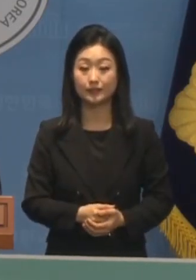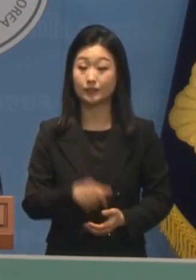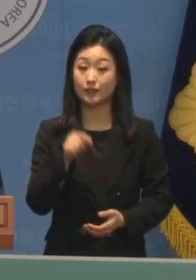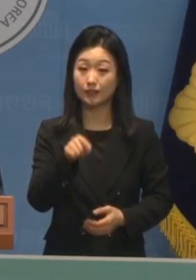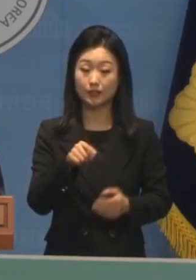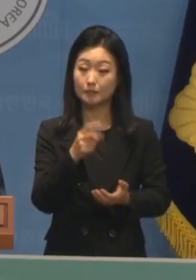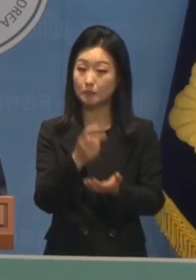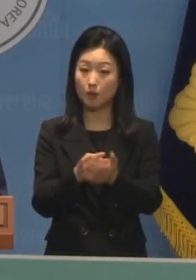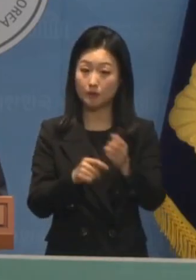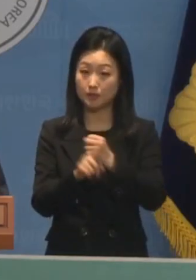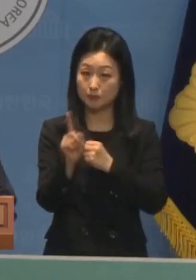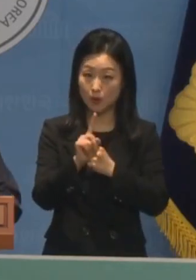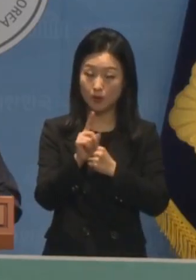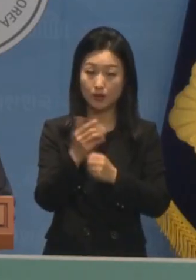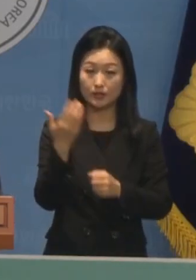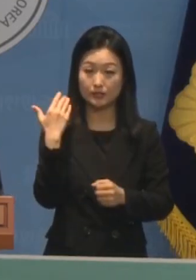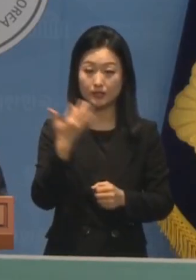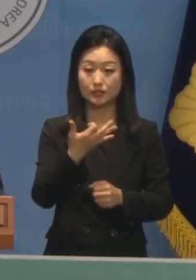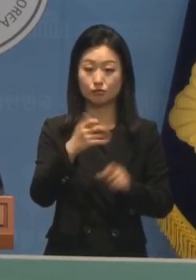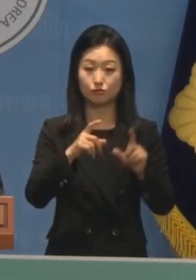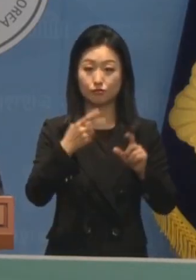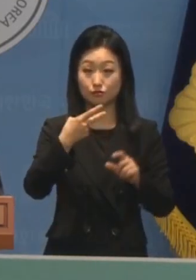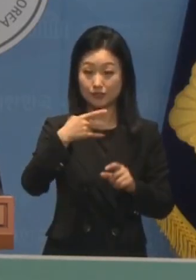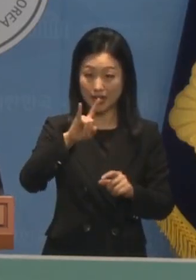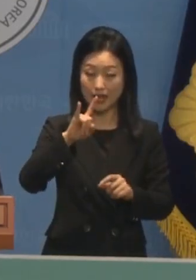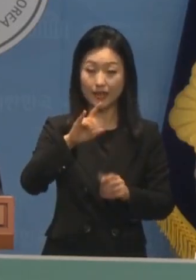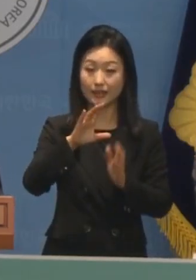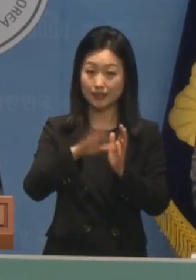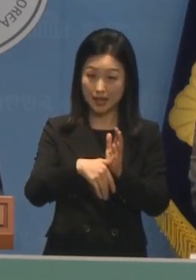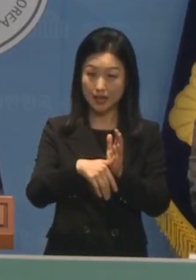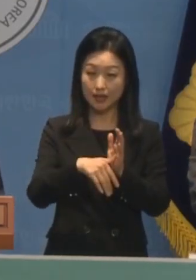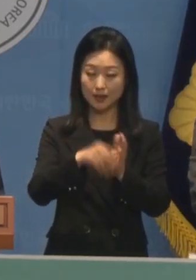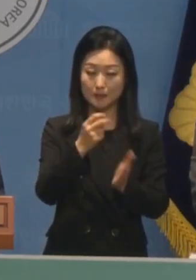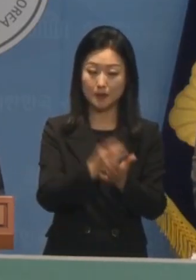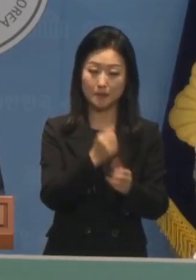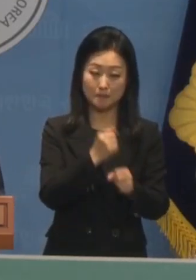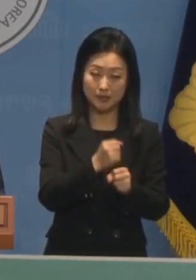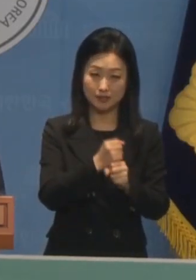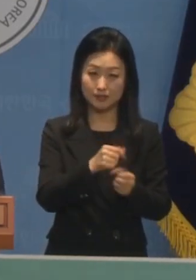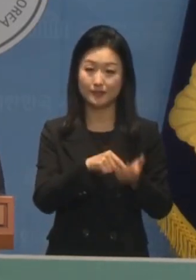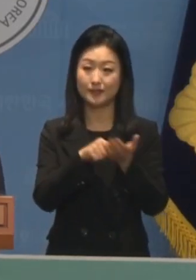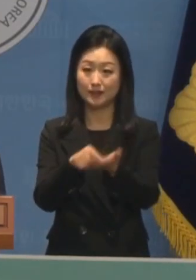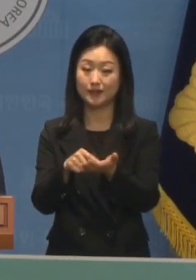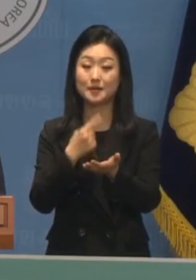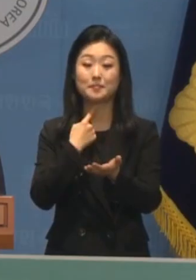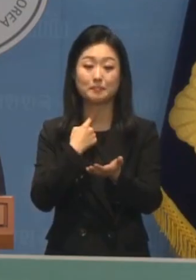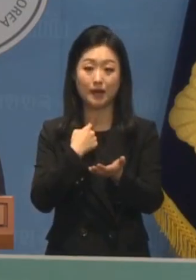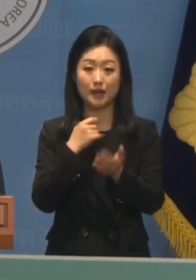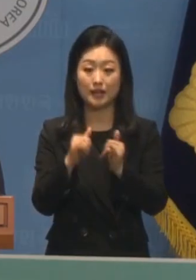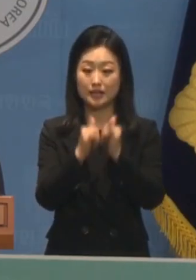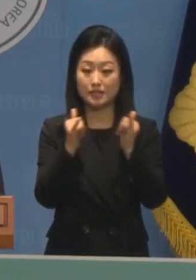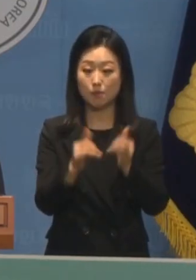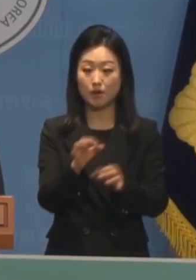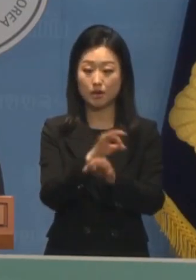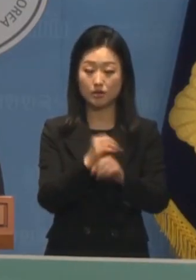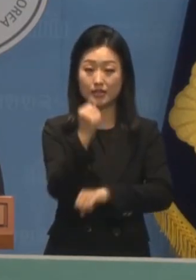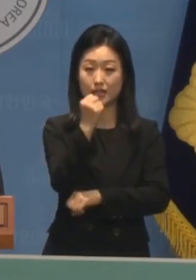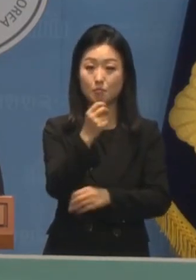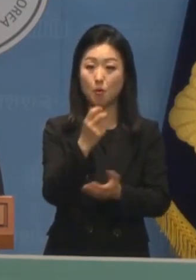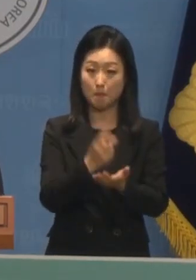경제 기본법은 지난 19대 국회부터 지속적으로 발의되어 왔었던 사회적 경제